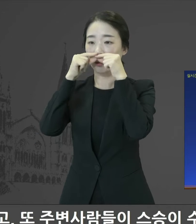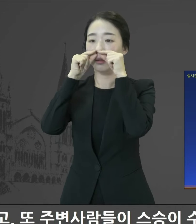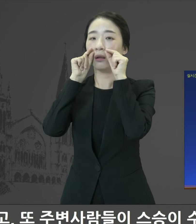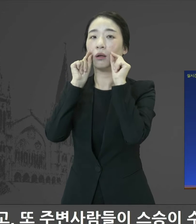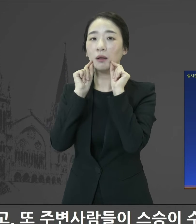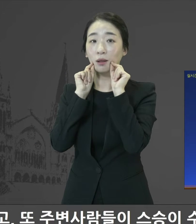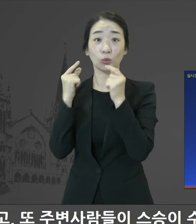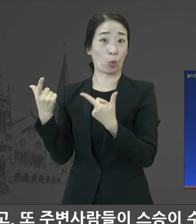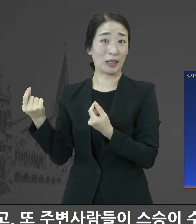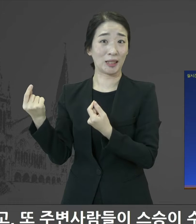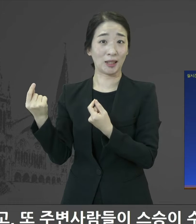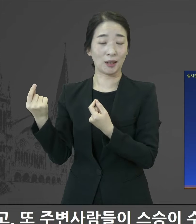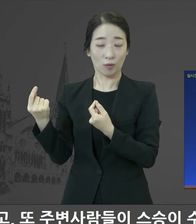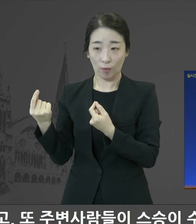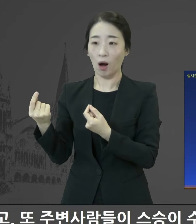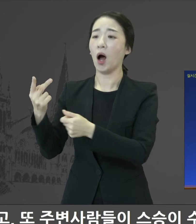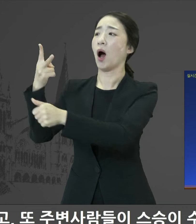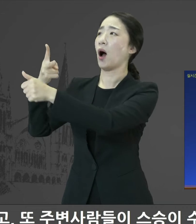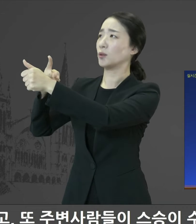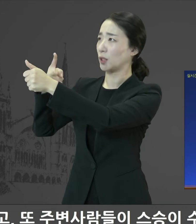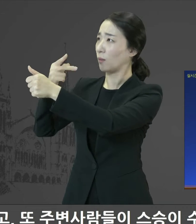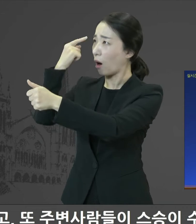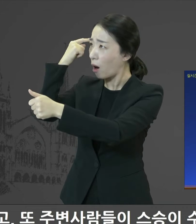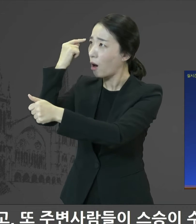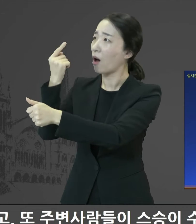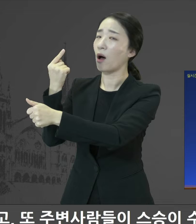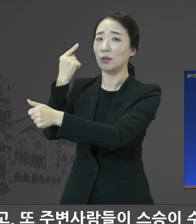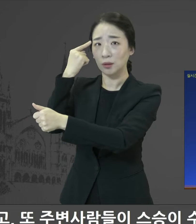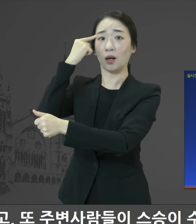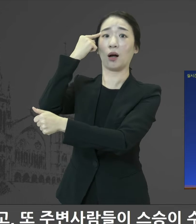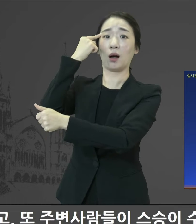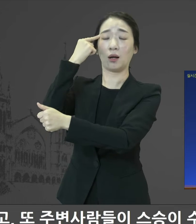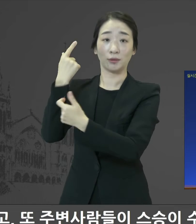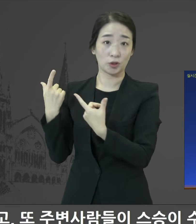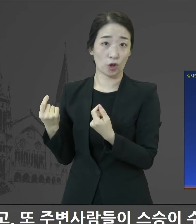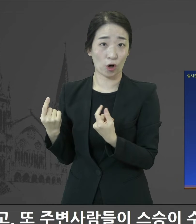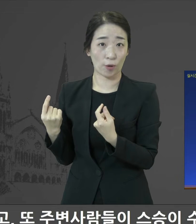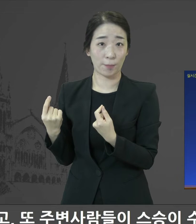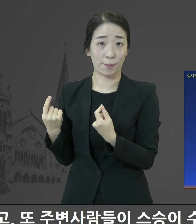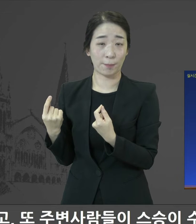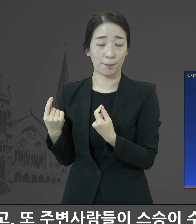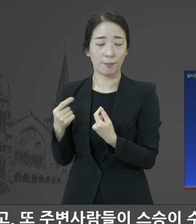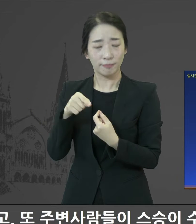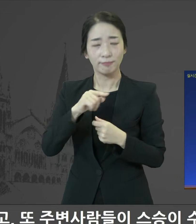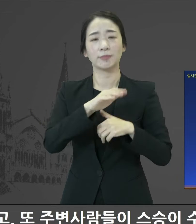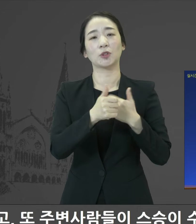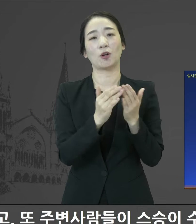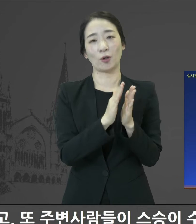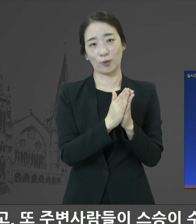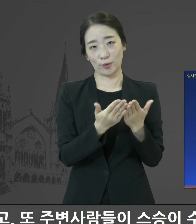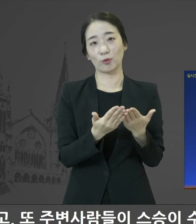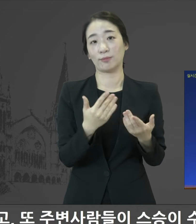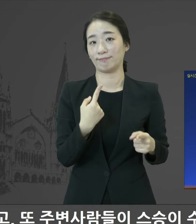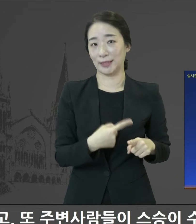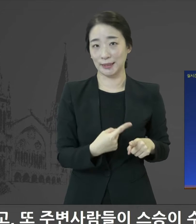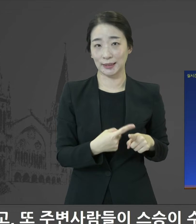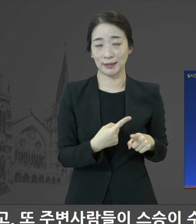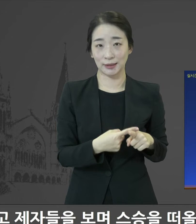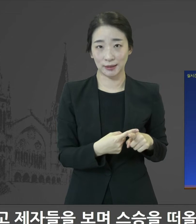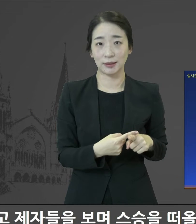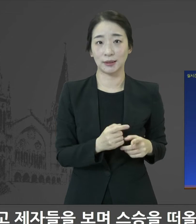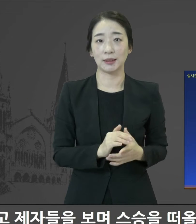스승이 생각나지 않겠습니까? 이런 효과가 있었을 겁니다. 이게 성경에도 적용되는 겁니다. 우리는